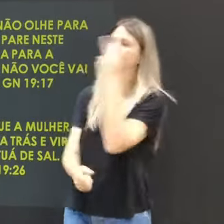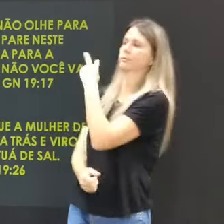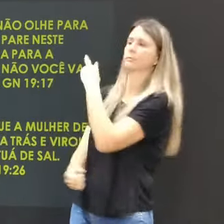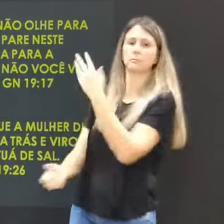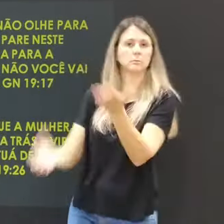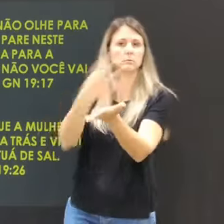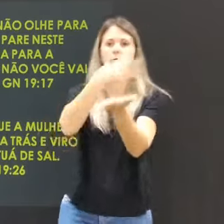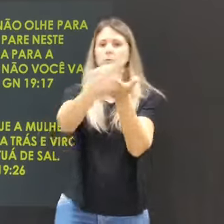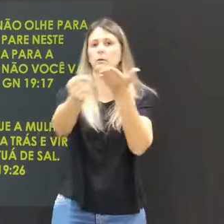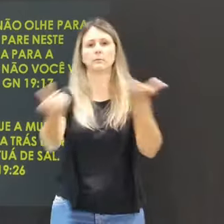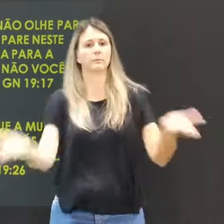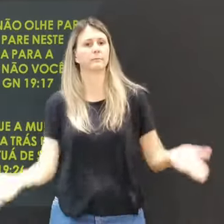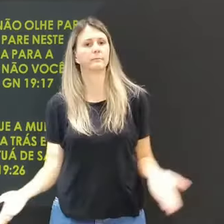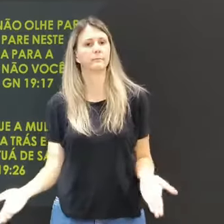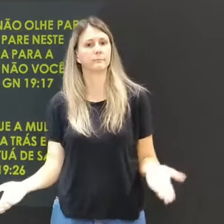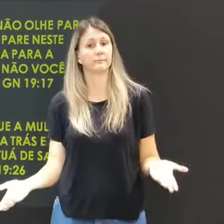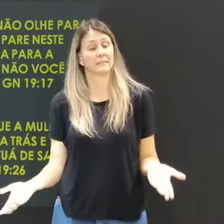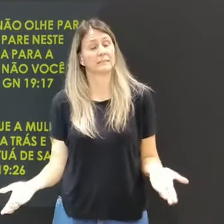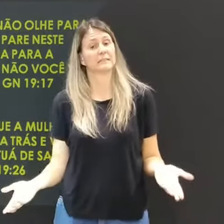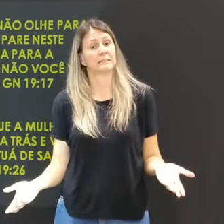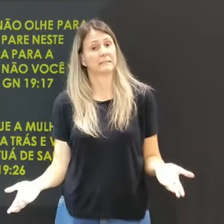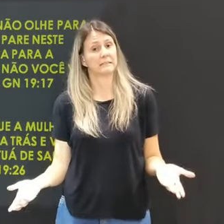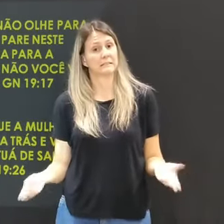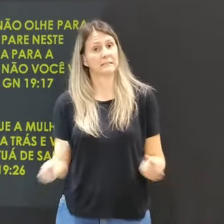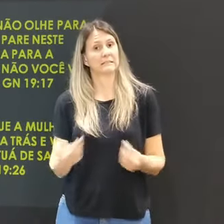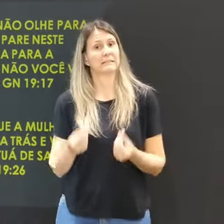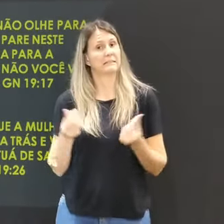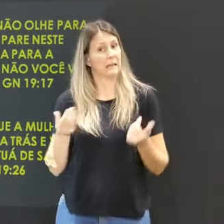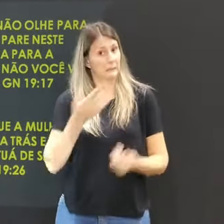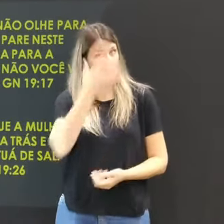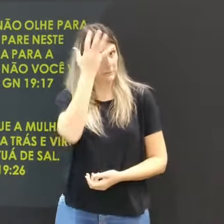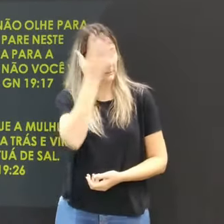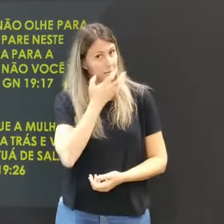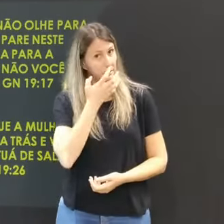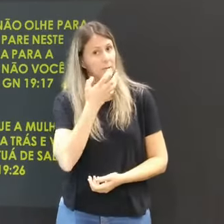o tempo já passou. É muito sério isso.